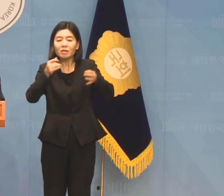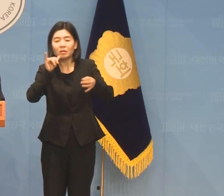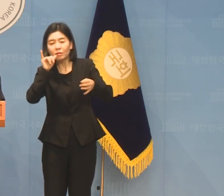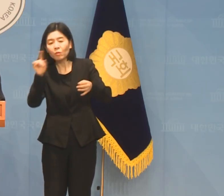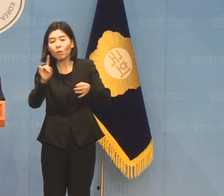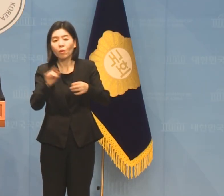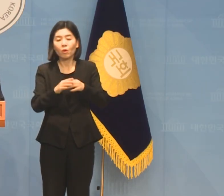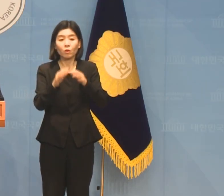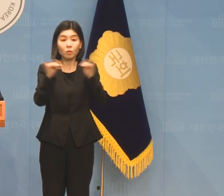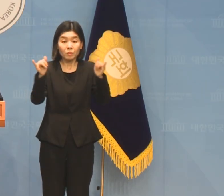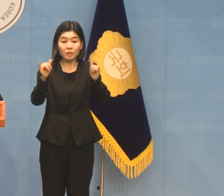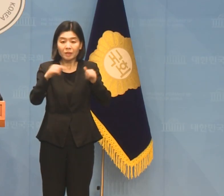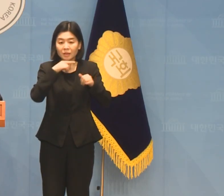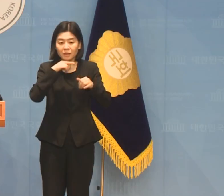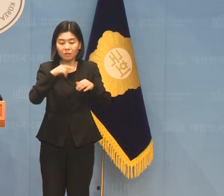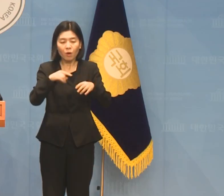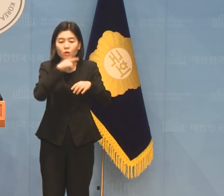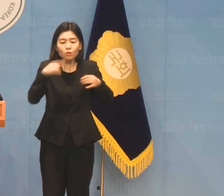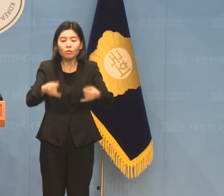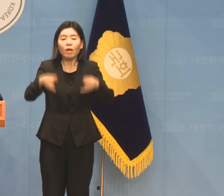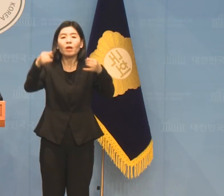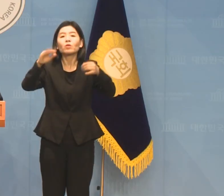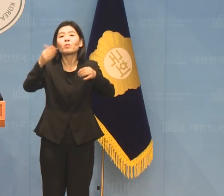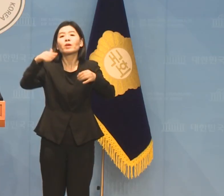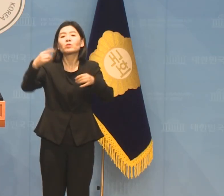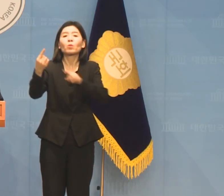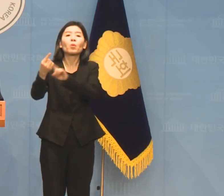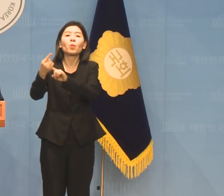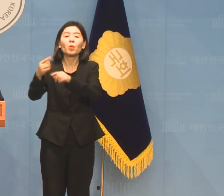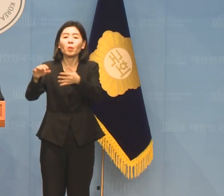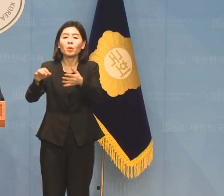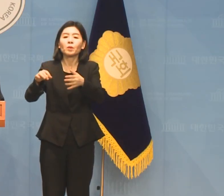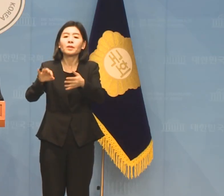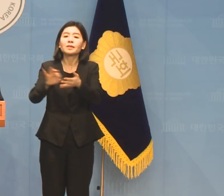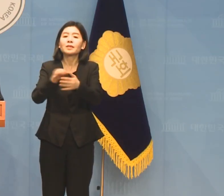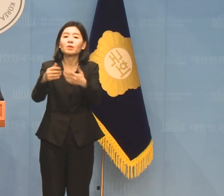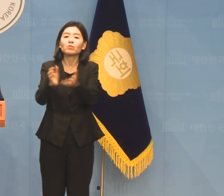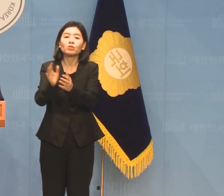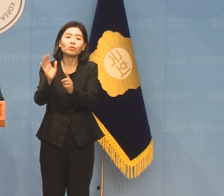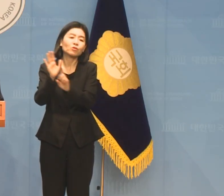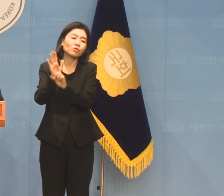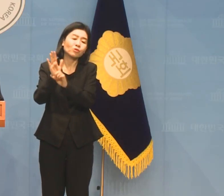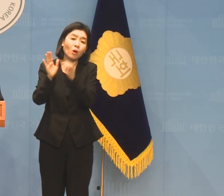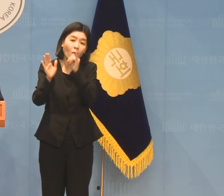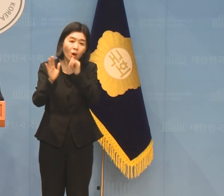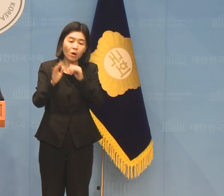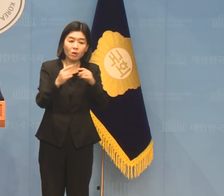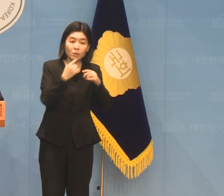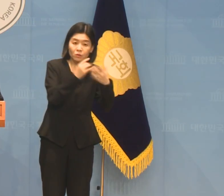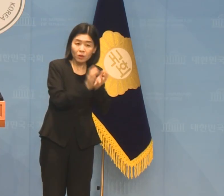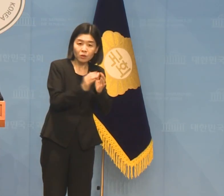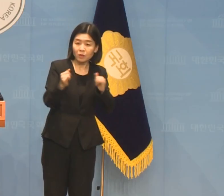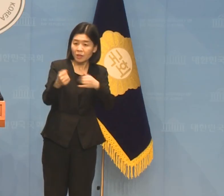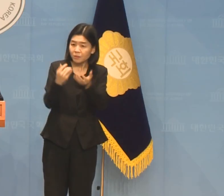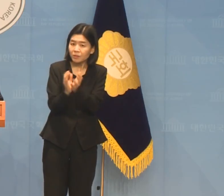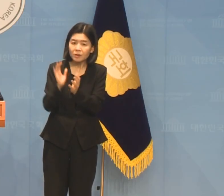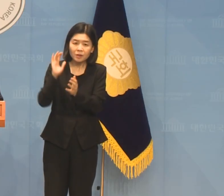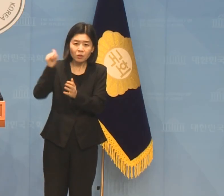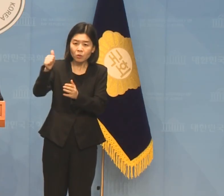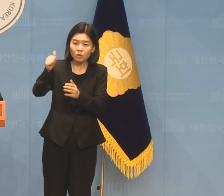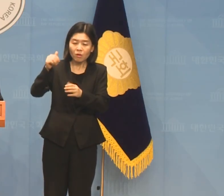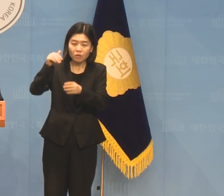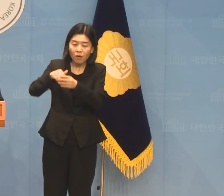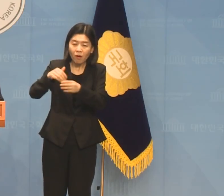900조 원에 달한다는 기재부의 비상선언이 있었음에도 민주당과 국민의힘은 대선에 눈이 멀어 허황된